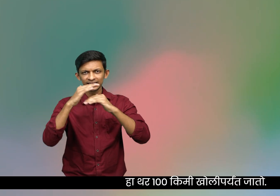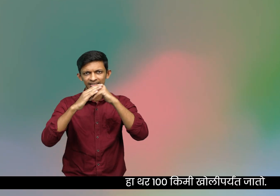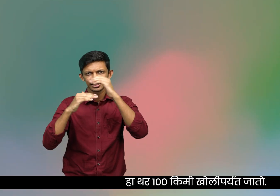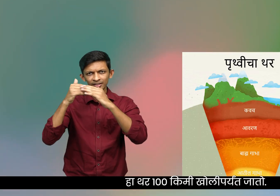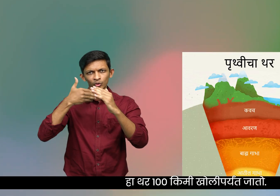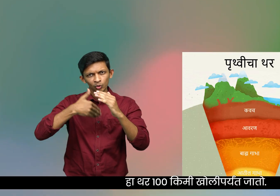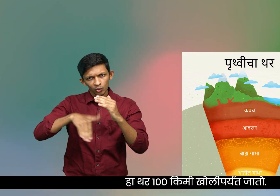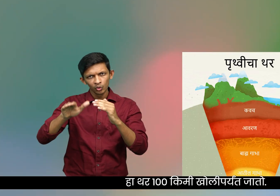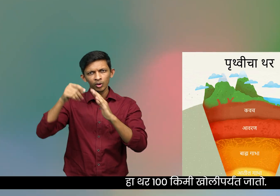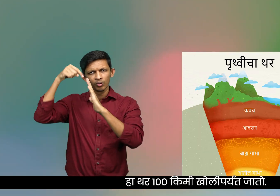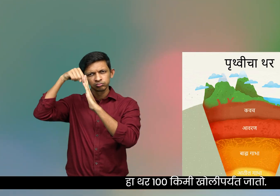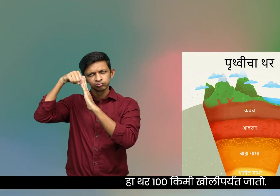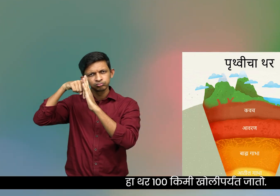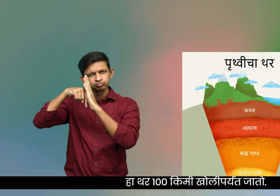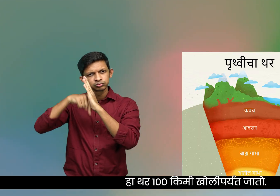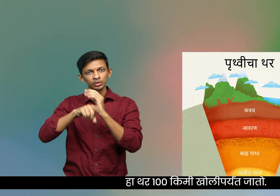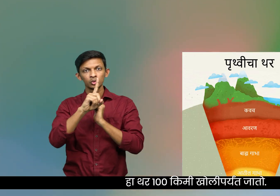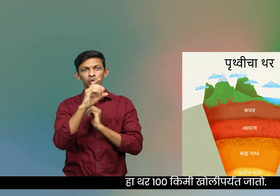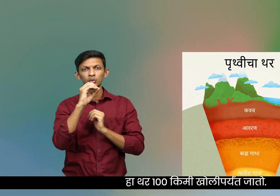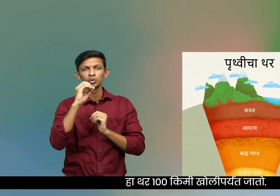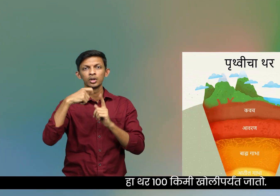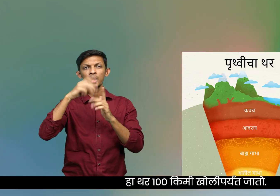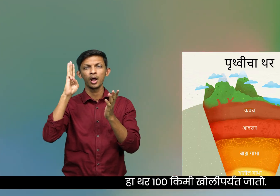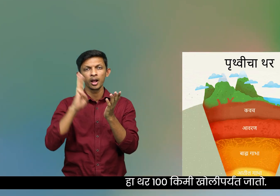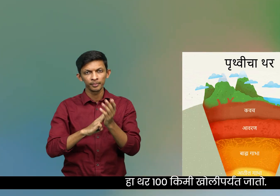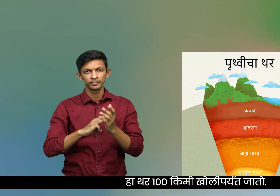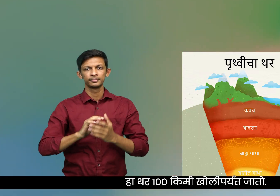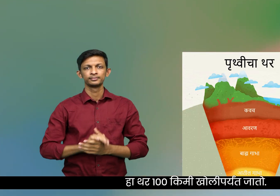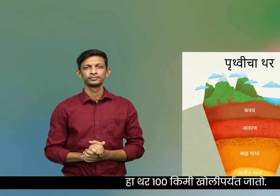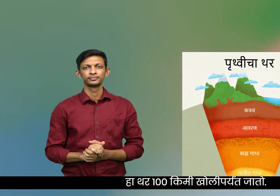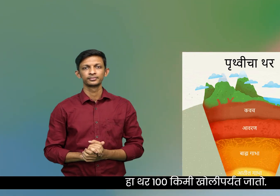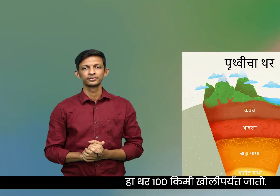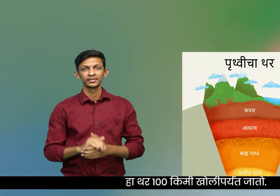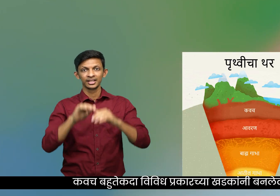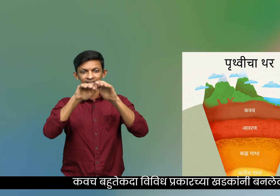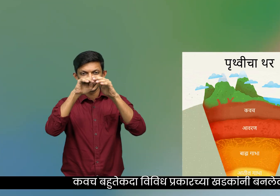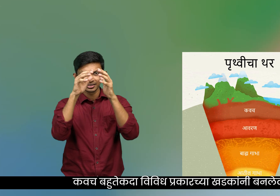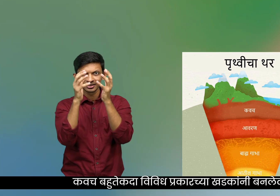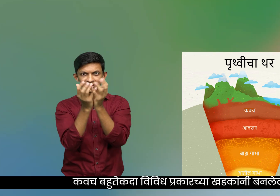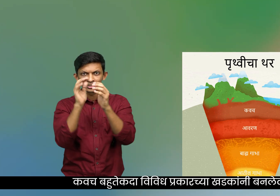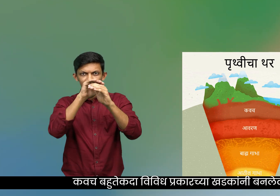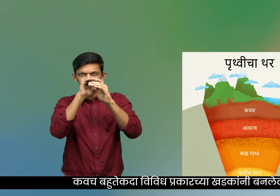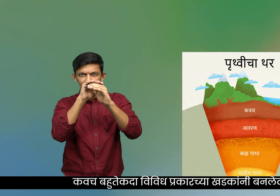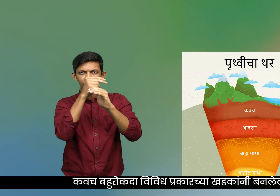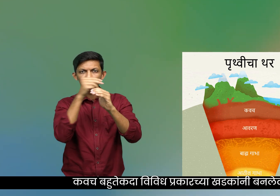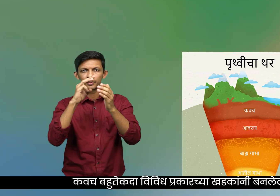हा थर 100 किमी खोलीपर्यंत जातो. कवच बहुतेकदा विविध